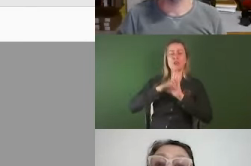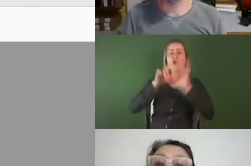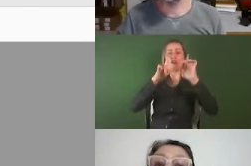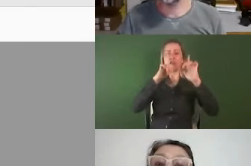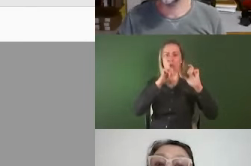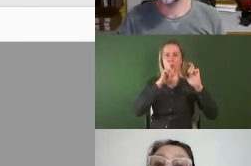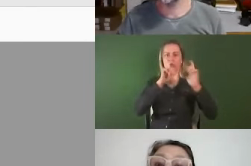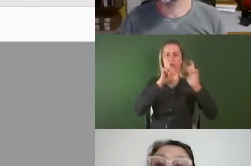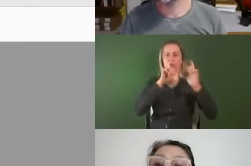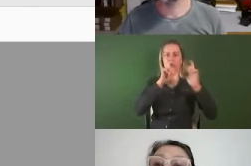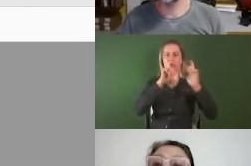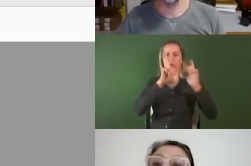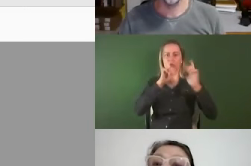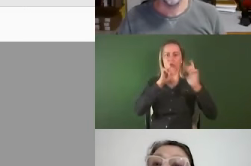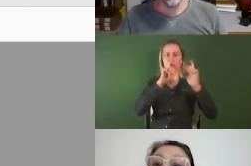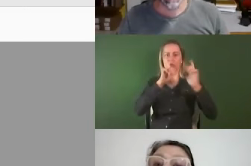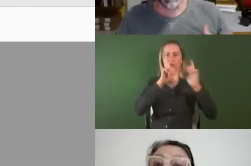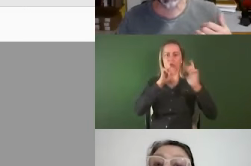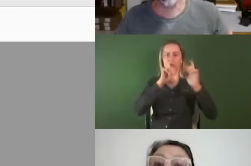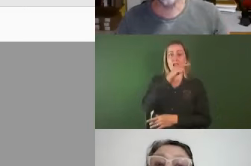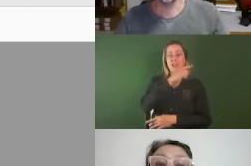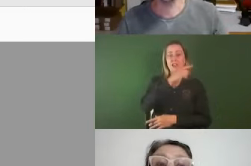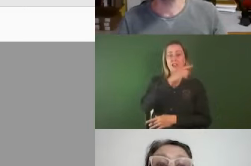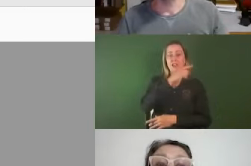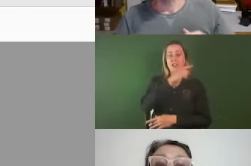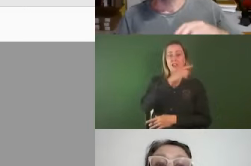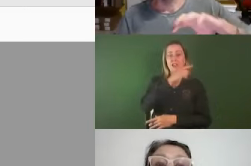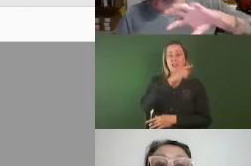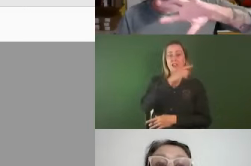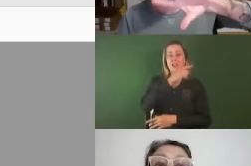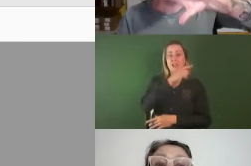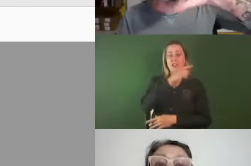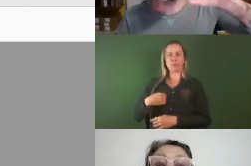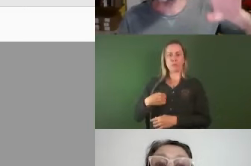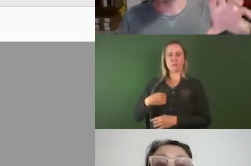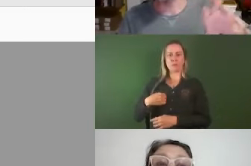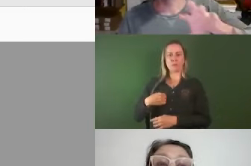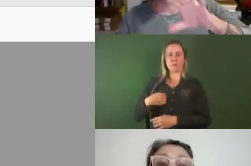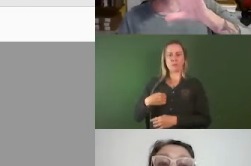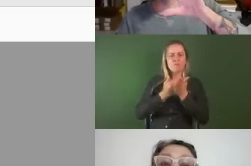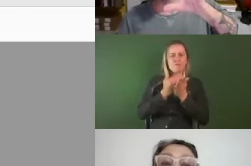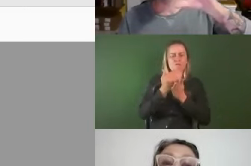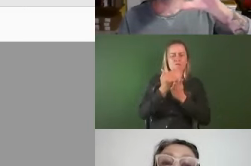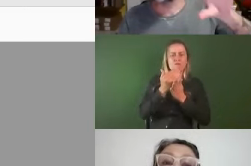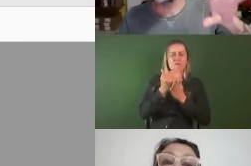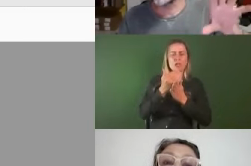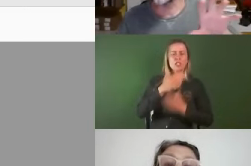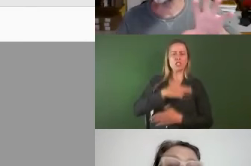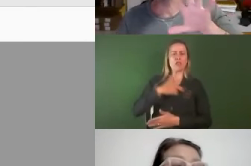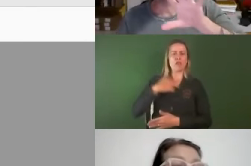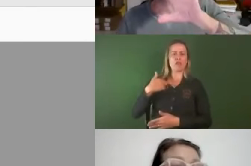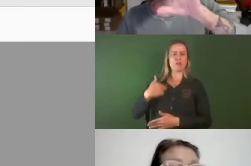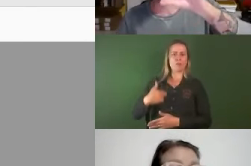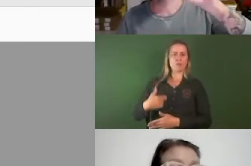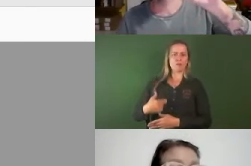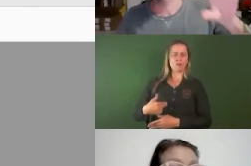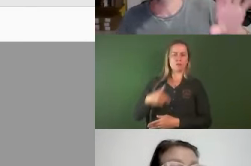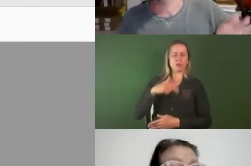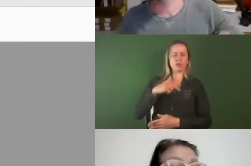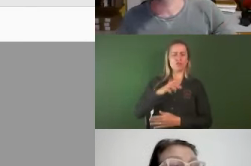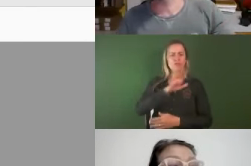Estados Unidos, no Japão. E, a partir daí, o cenário japonês começa a